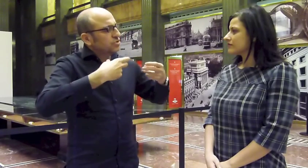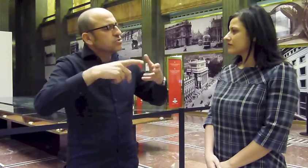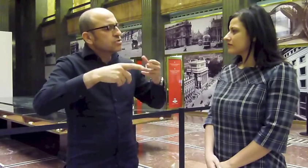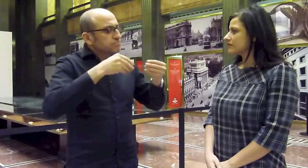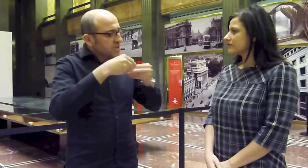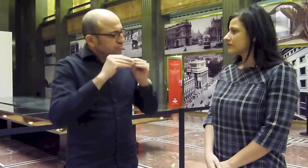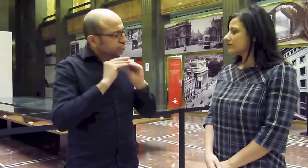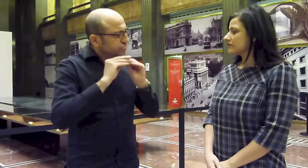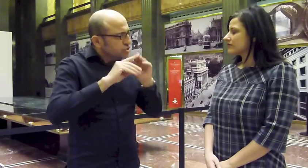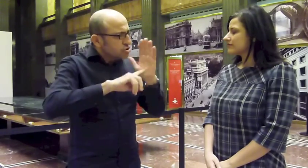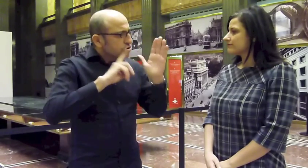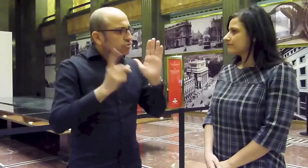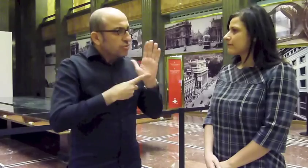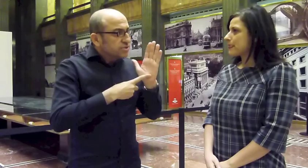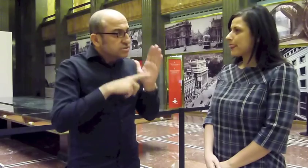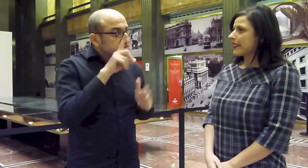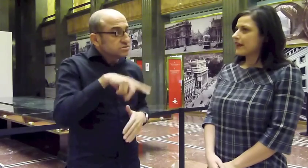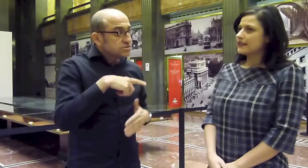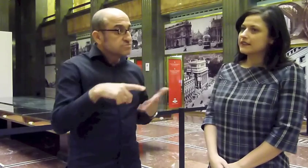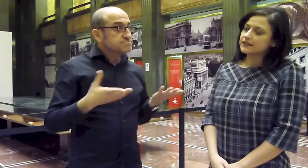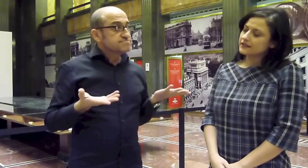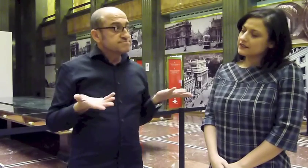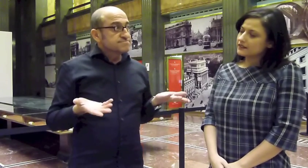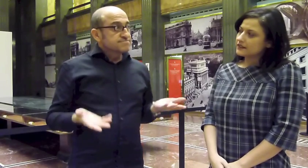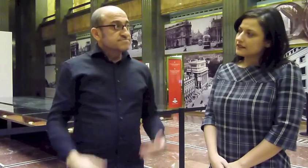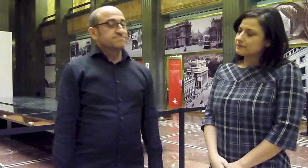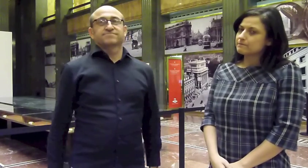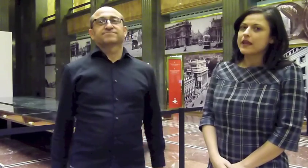en el ámbito de la cultura?